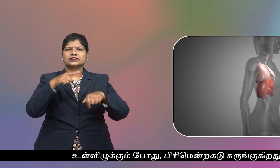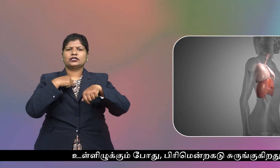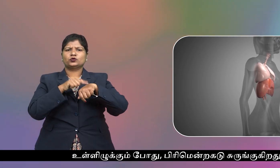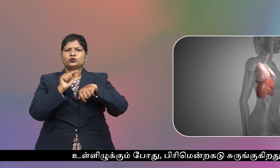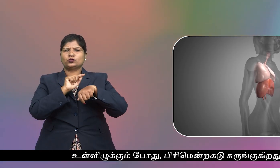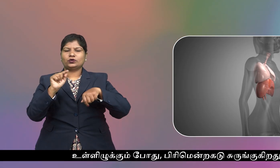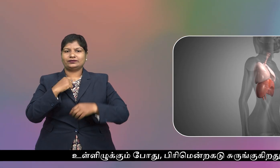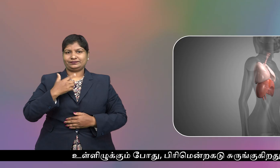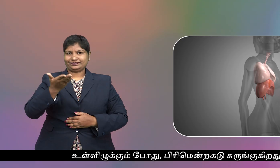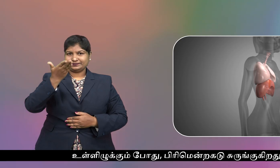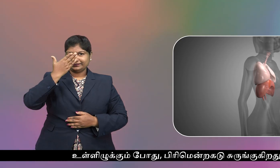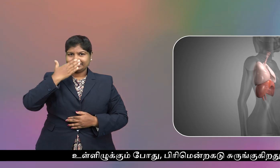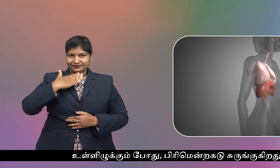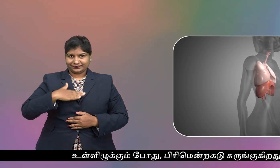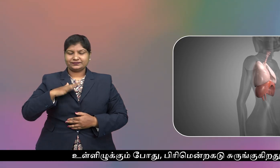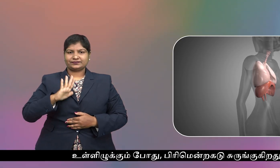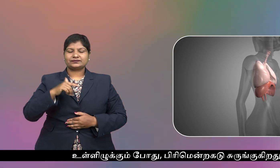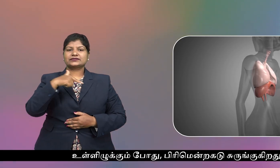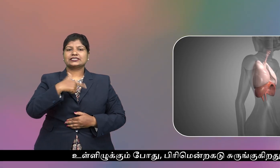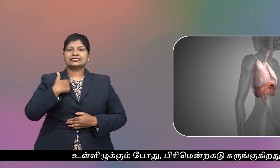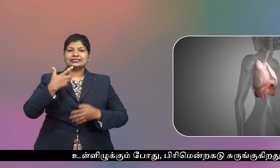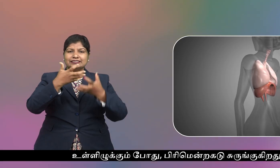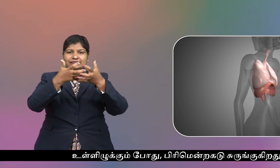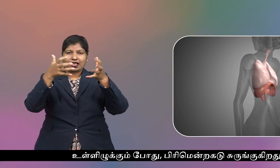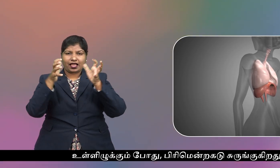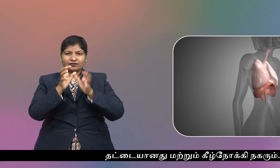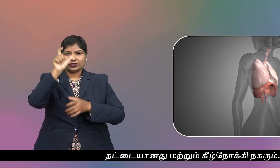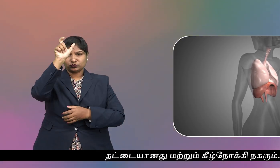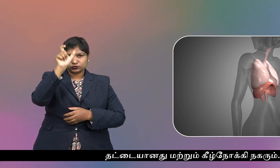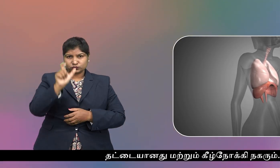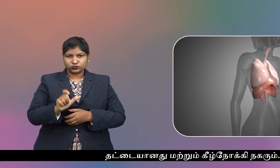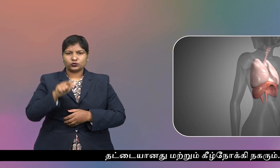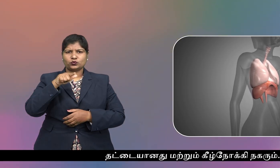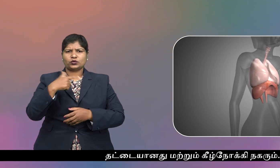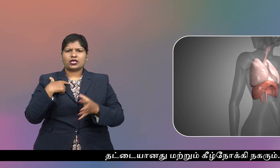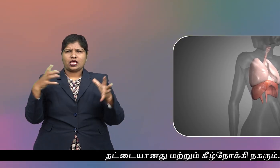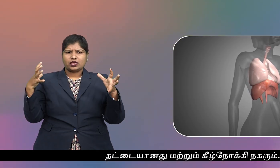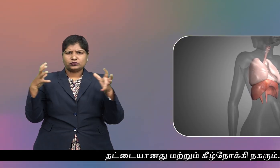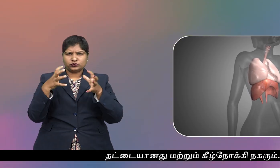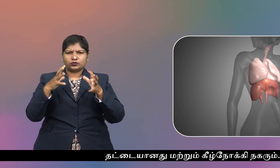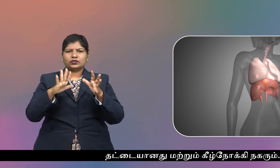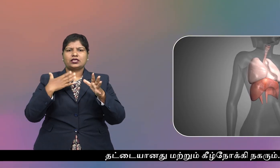உள்ளிழுக்கும் போது பிரிமென்ரகடு சுருங்குகிறது மற்றும் தட்டையானது மற்றும் கீழ்நோக்கி